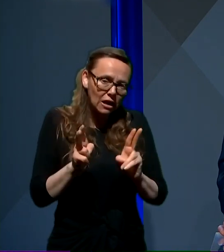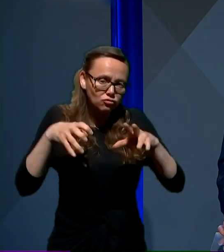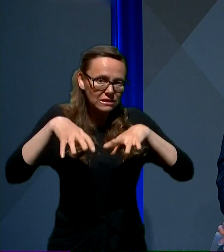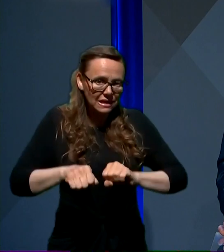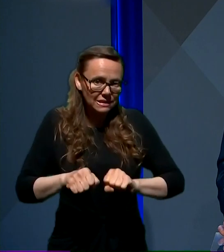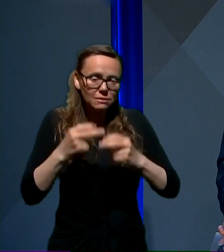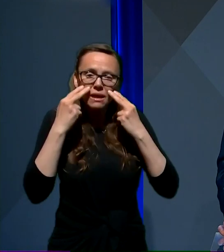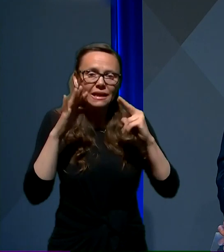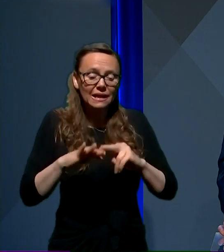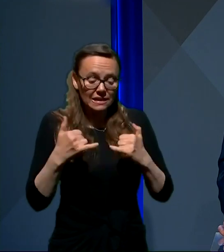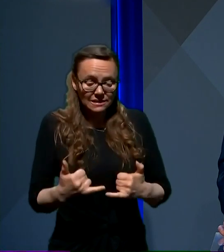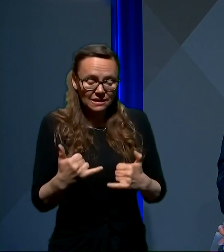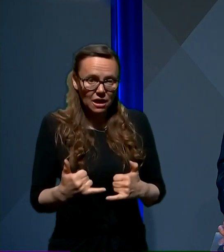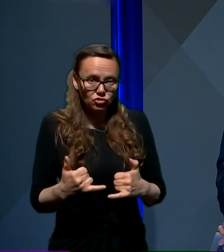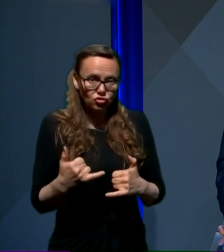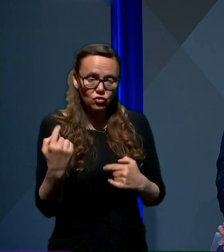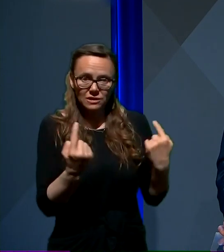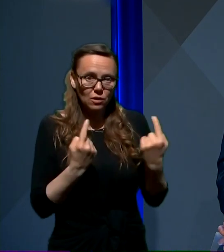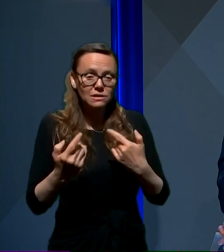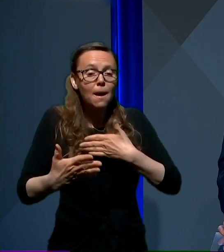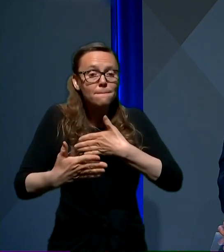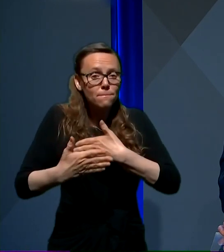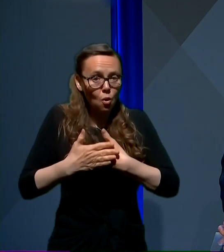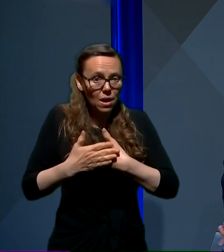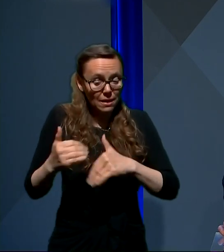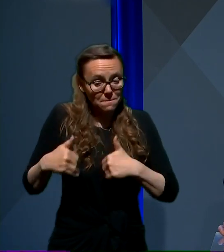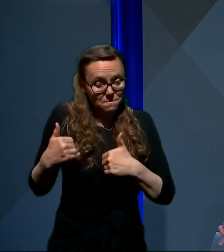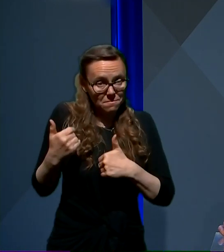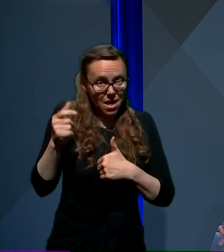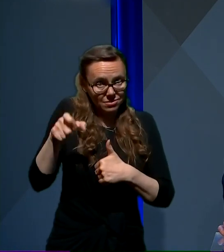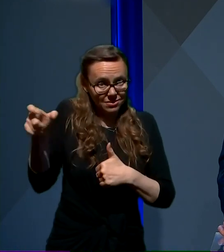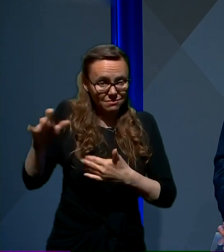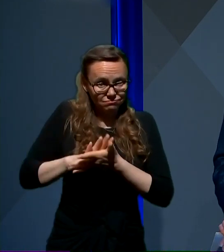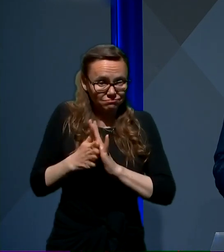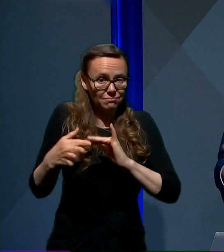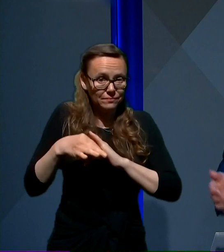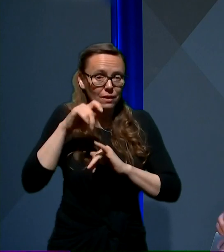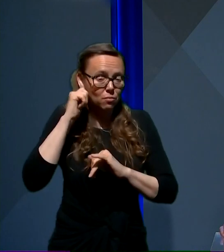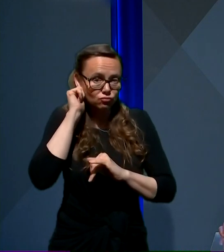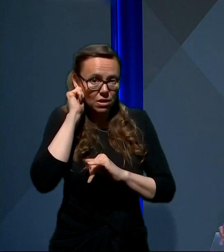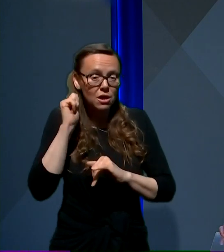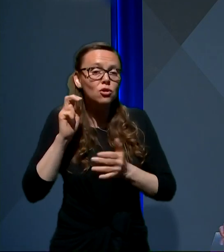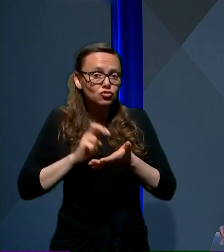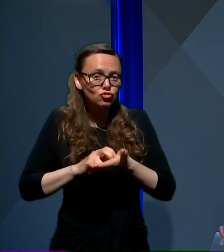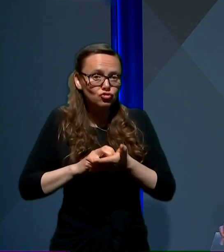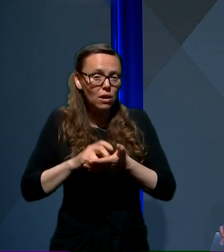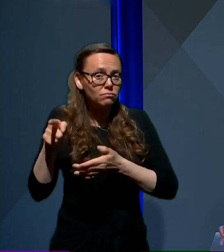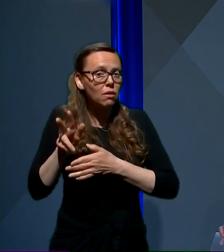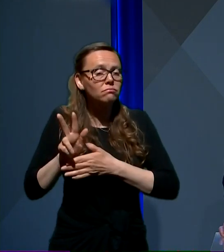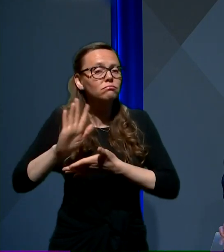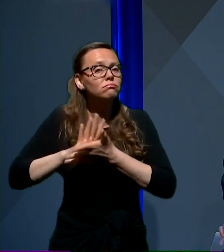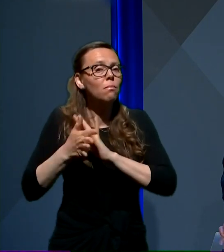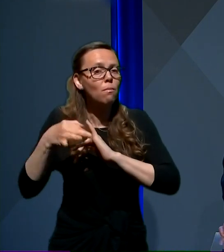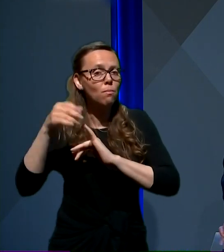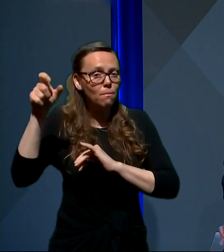sedanje okoliščine. Poleg mladoporočencev bodo lahko prisotni še matičar in ali načelnik upravne enote